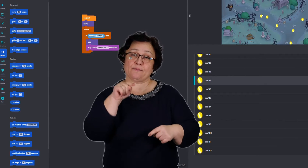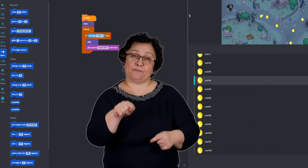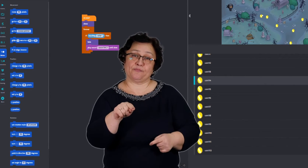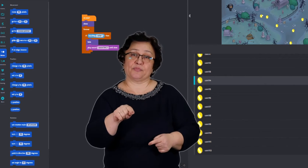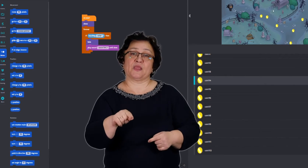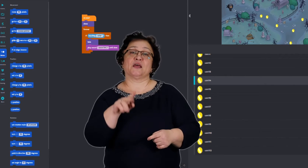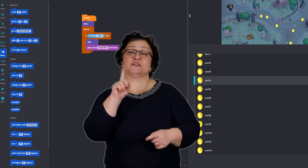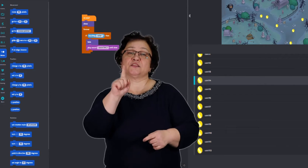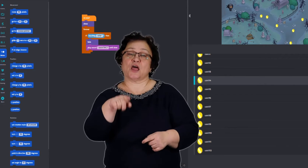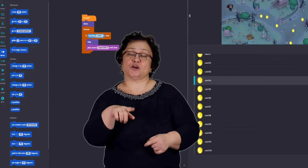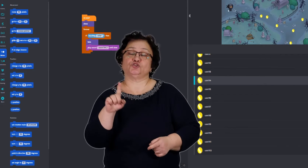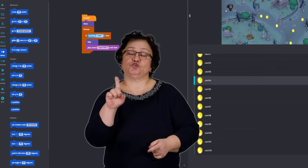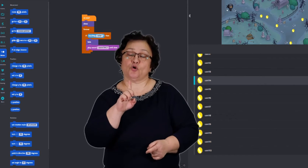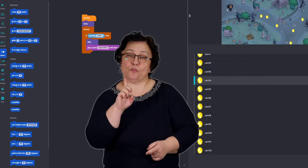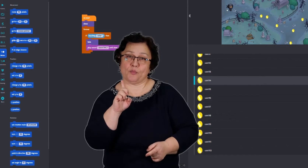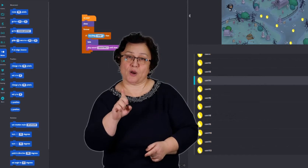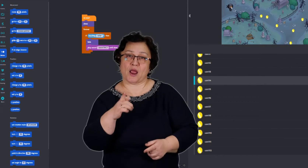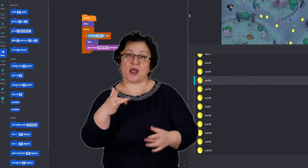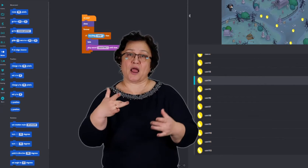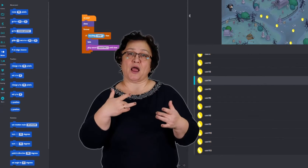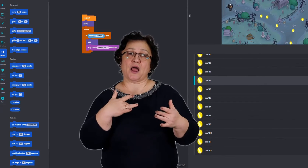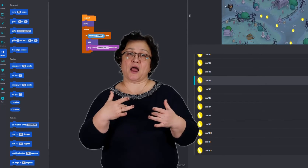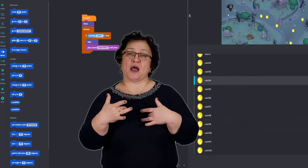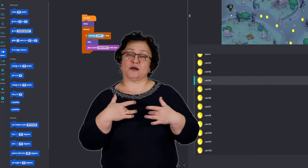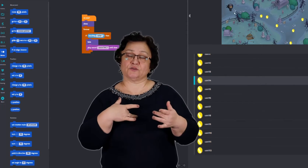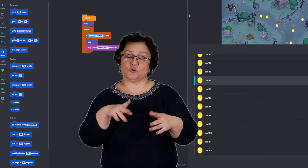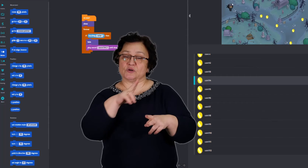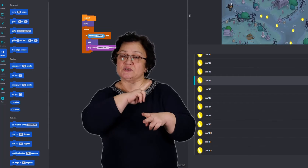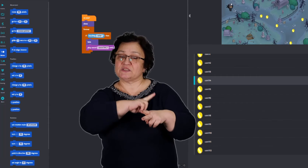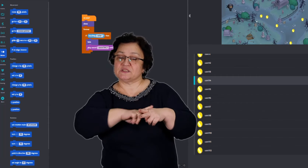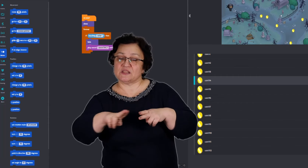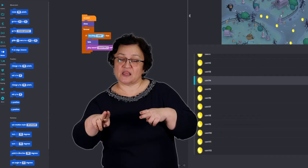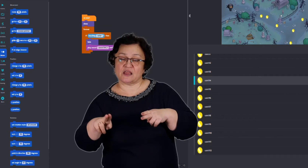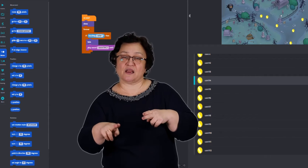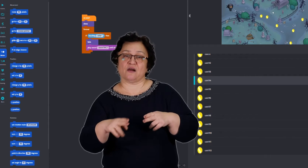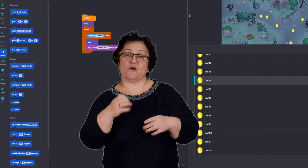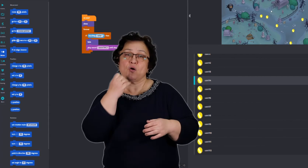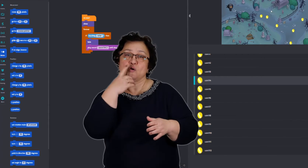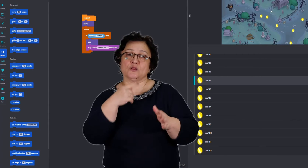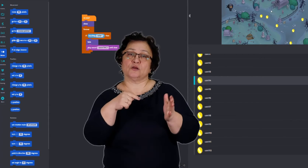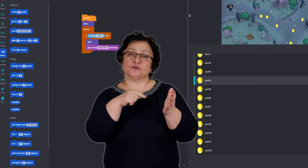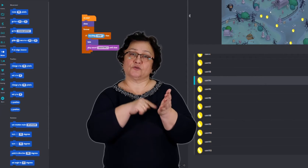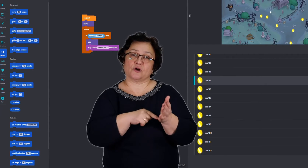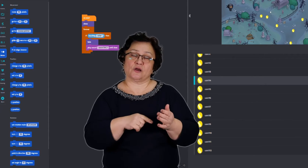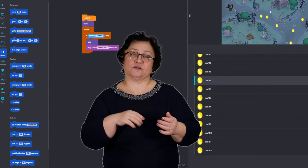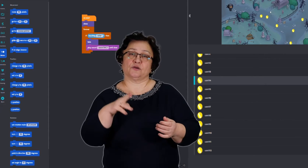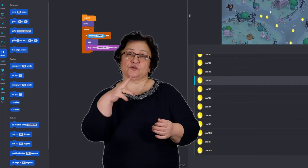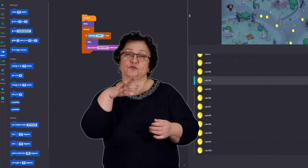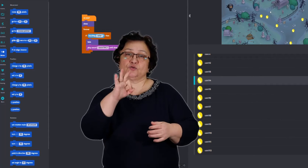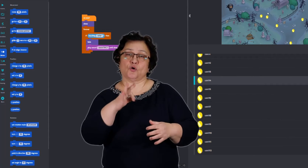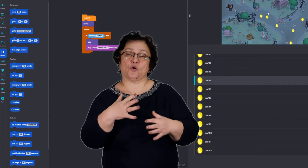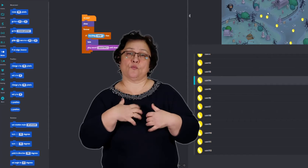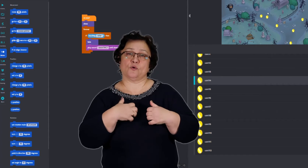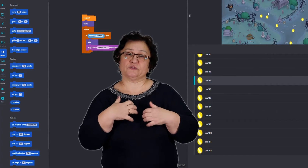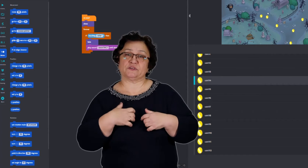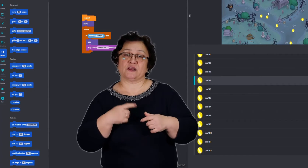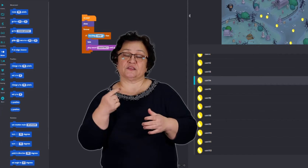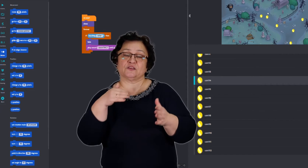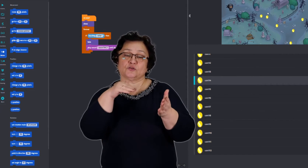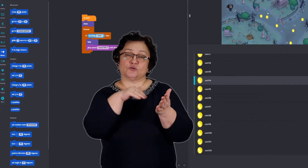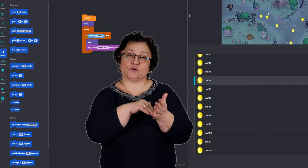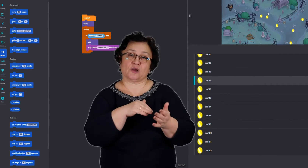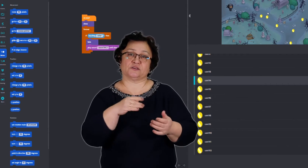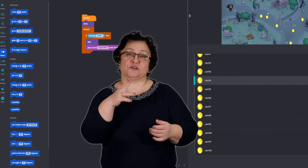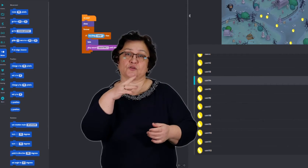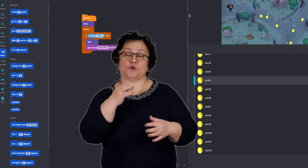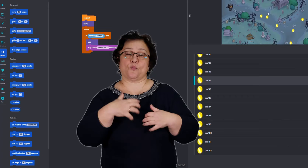цим, так, щоб актор зникав, коли він доторкається до монстра. Типу, коли